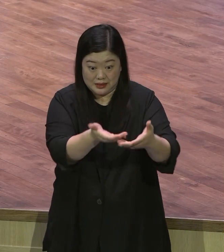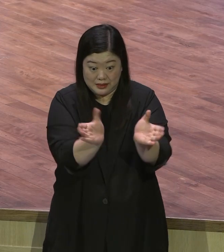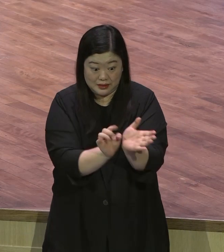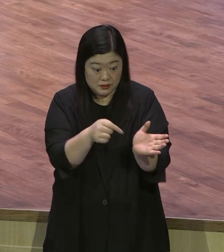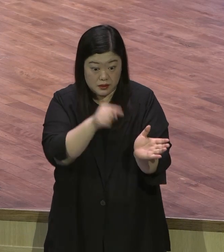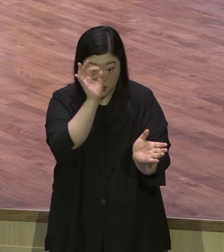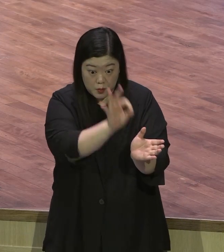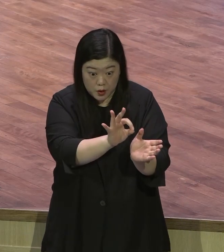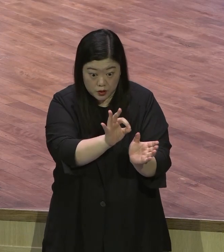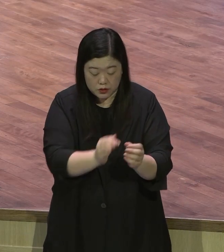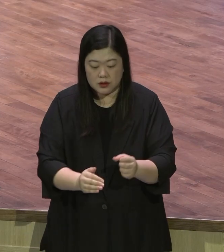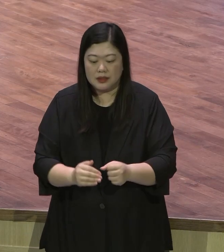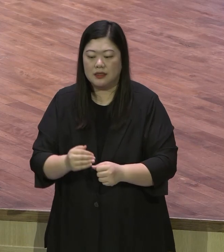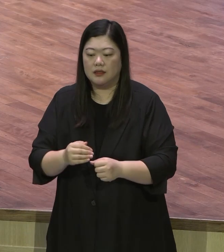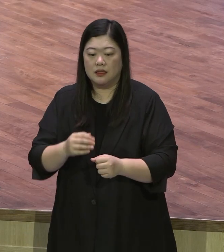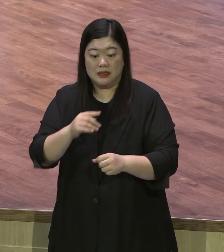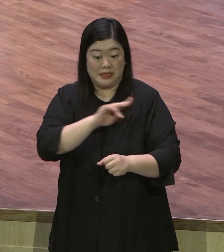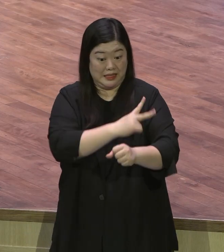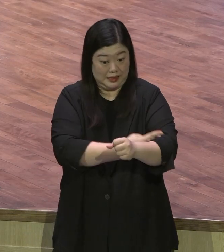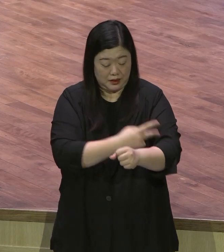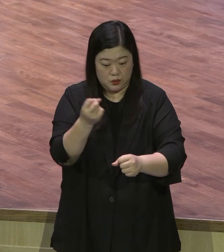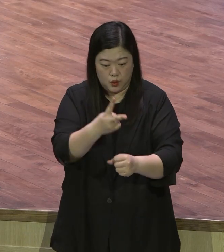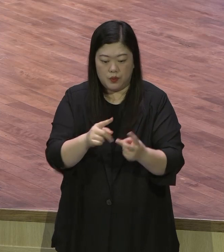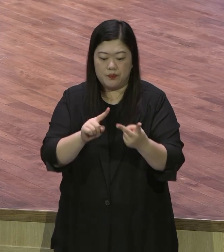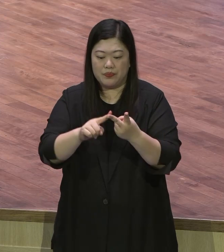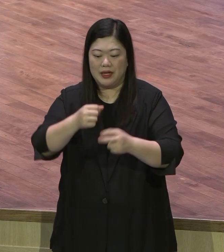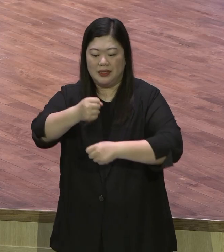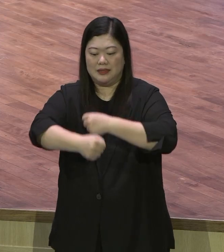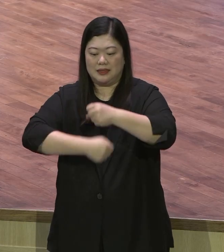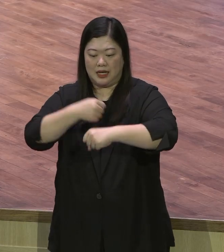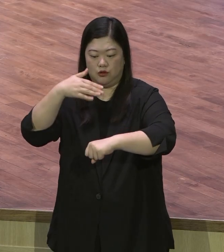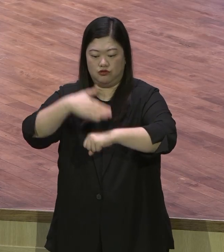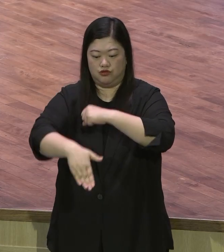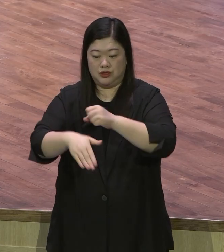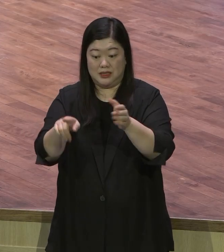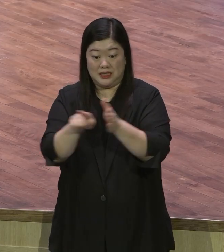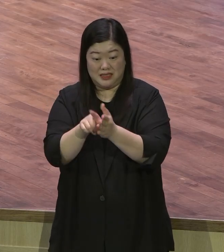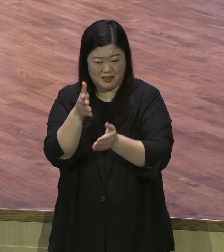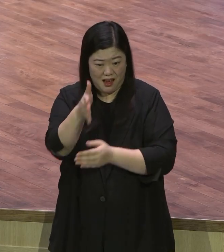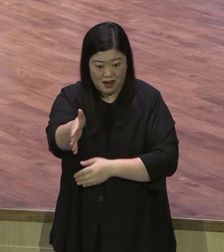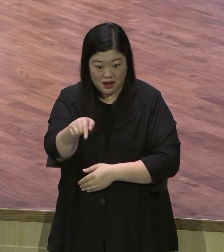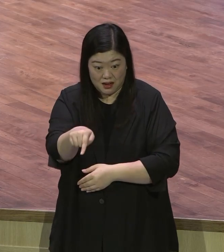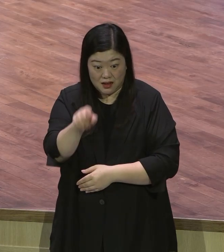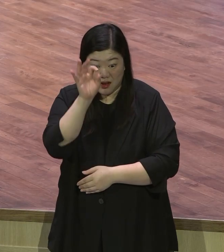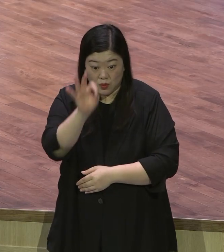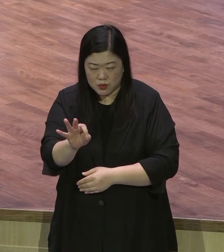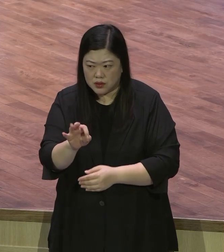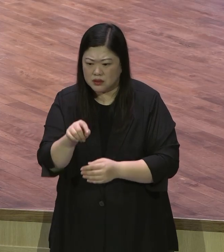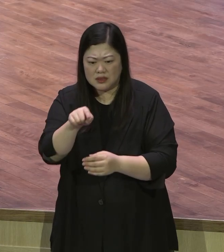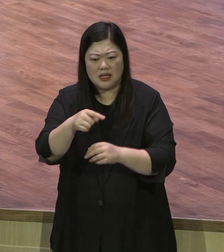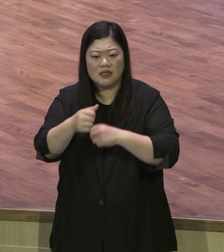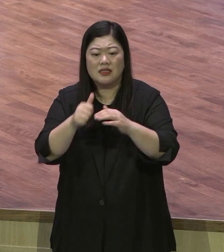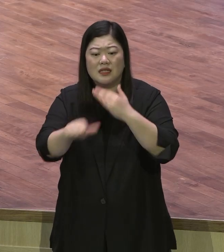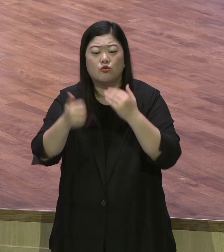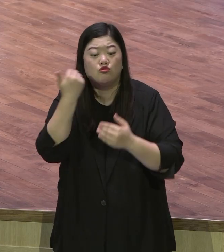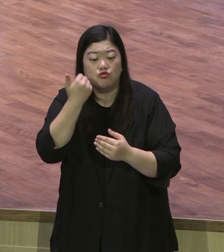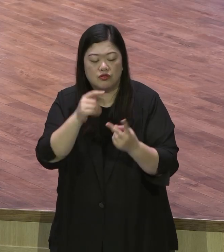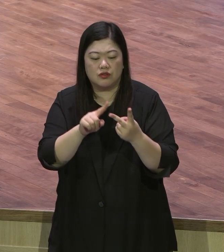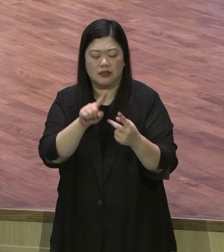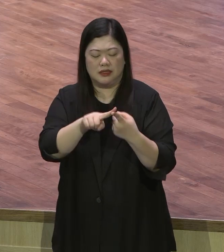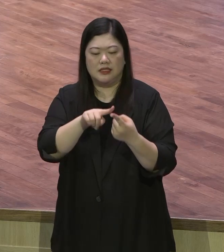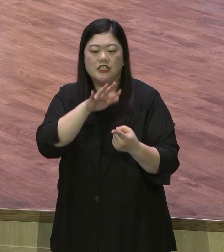거예요. 자유주의 신학, 자유주의 많아요. 이거 우리 저 한국 신학대하고 전부 다 뭐 연대, 이대 전부